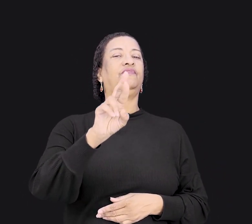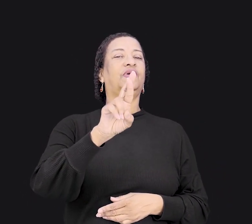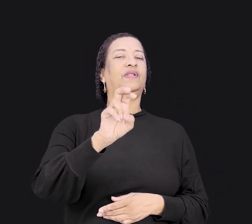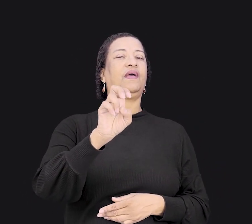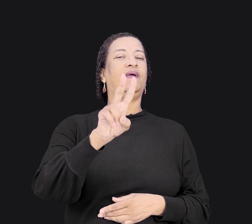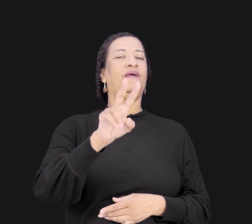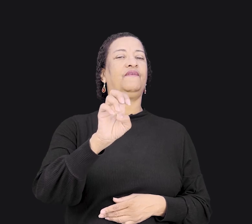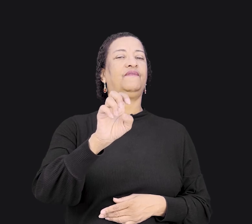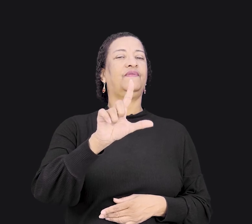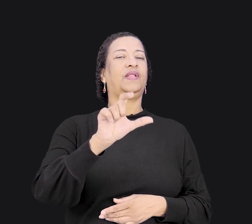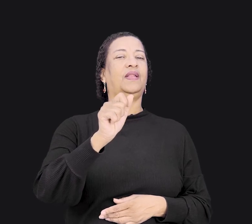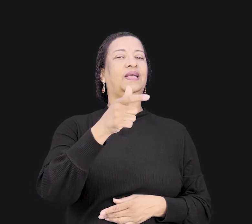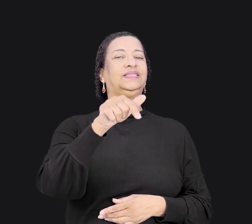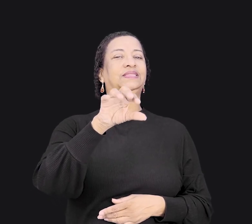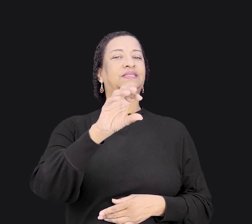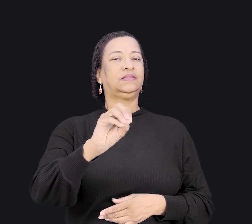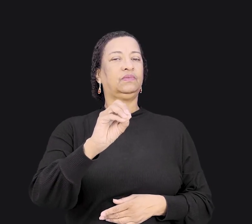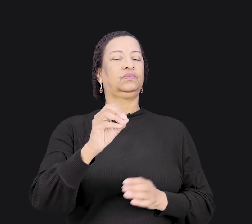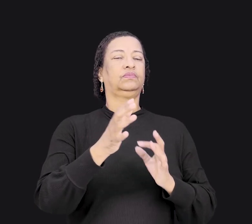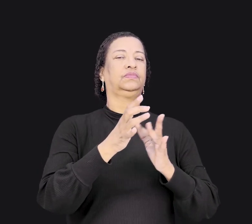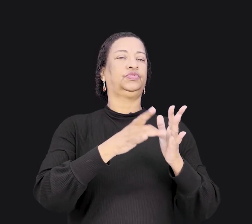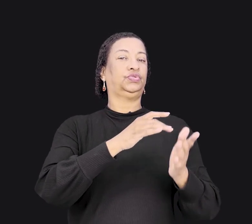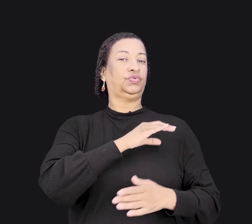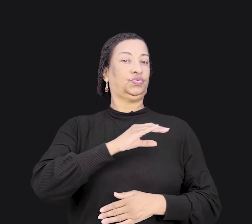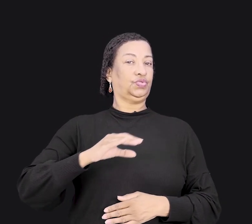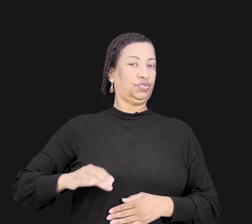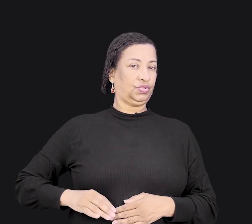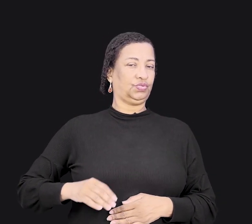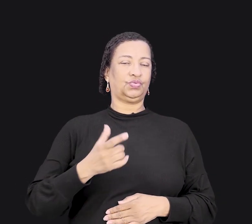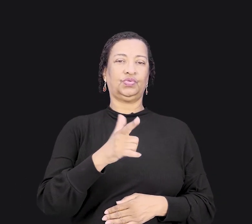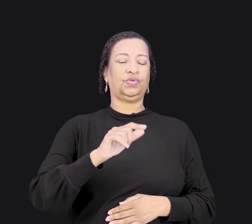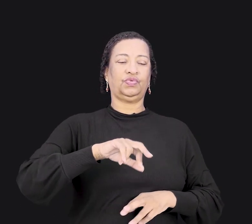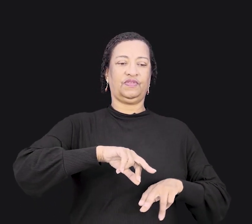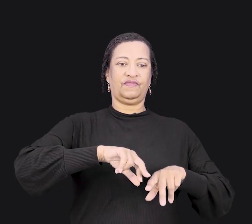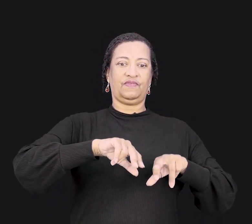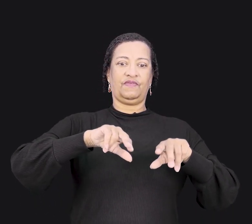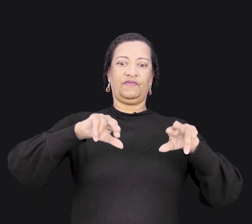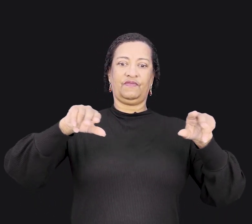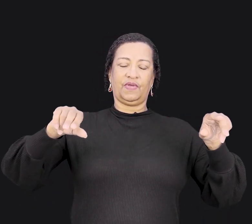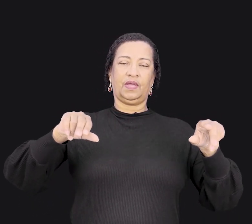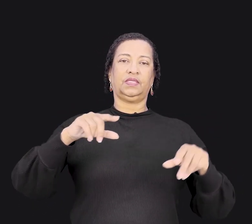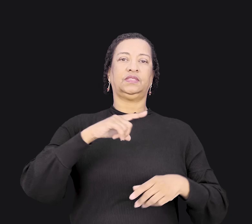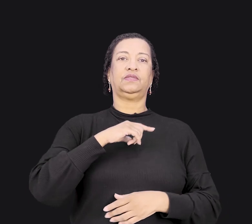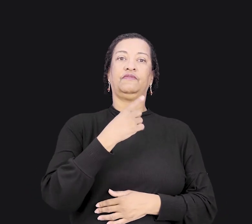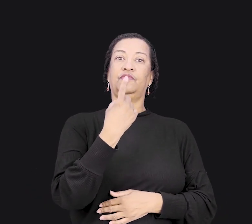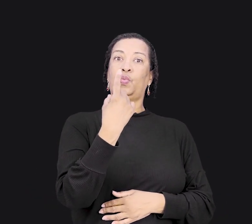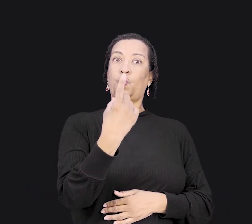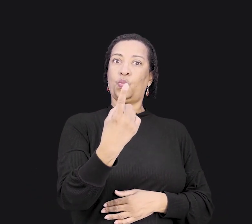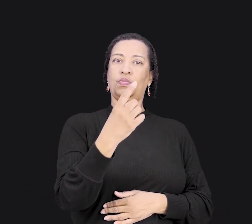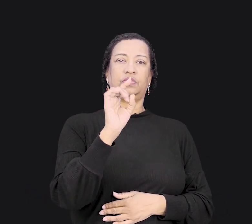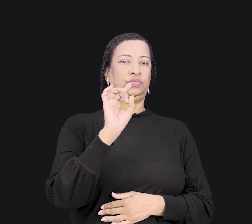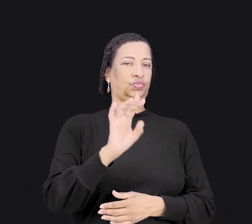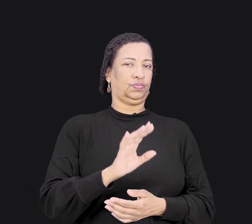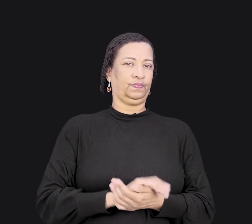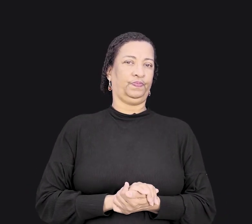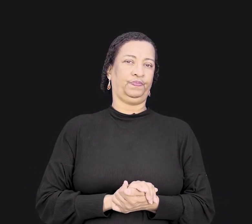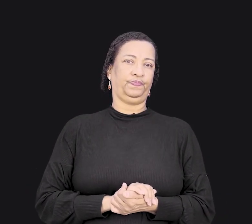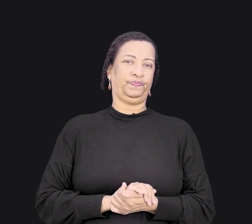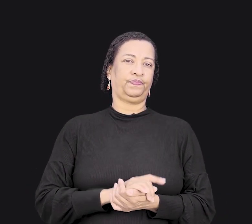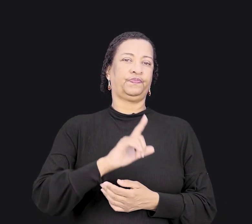Revelação de Jesus Cristo. Não houve várias revelações, apenas uma. Esta foi uma revelação